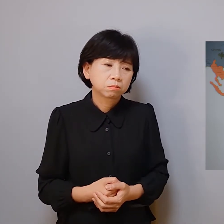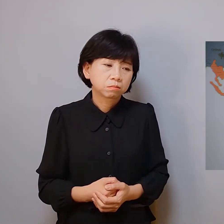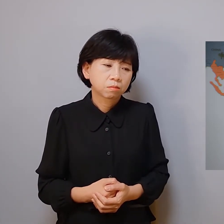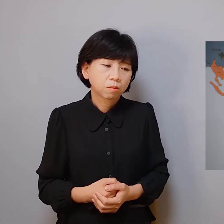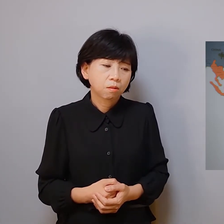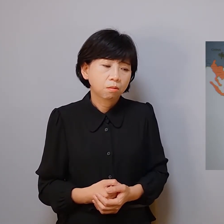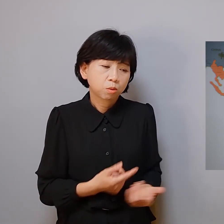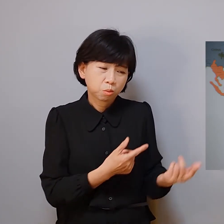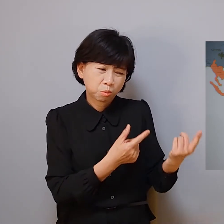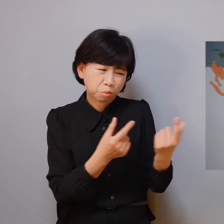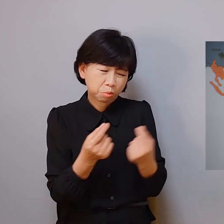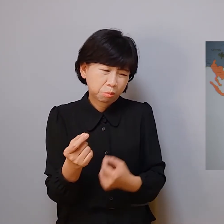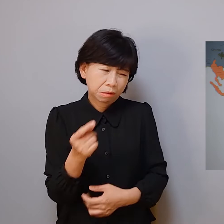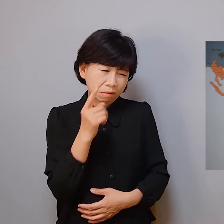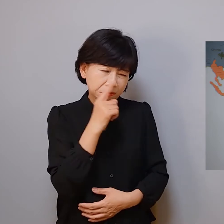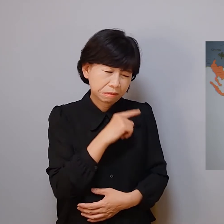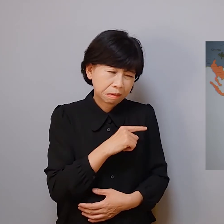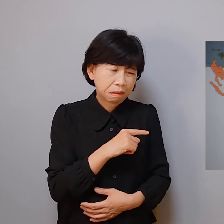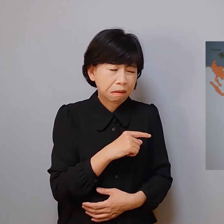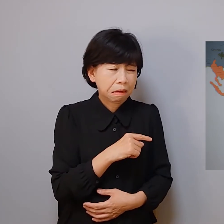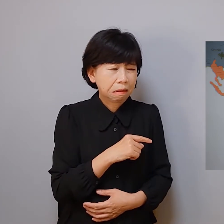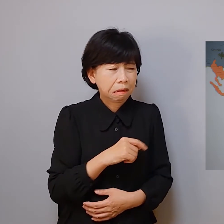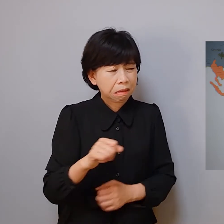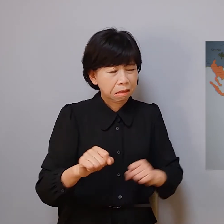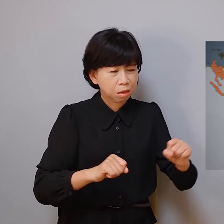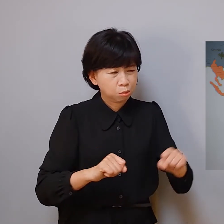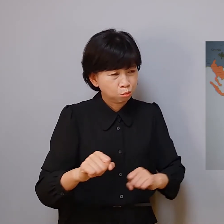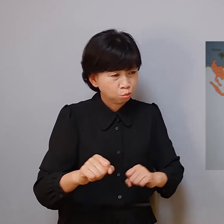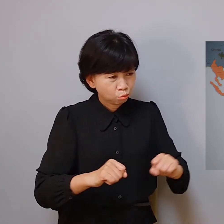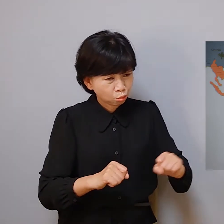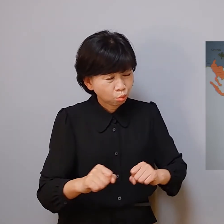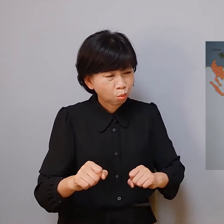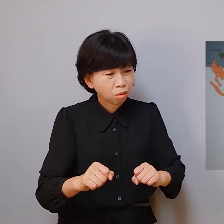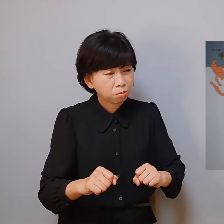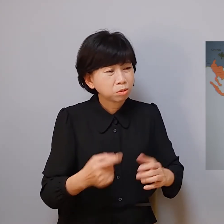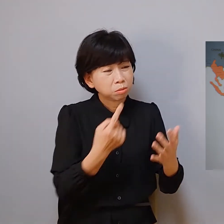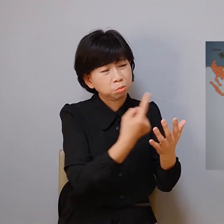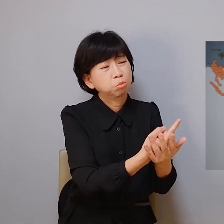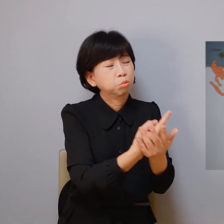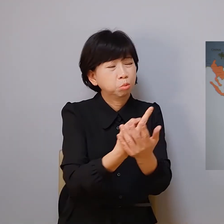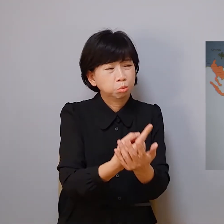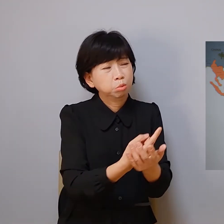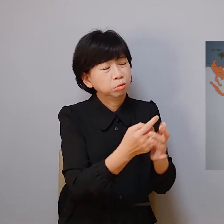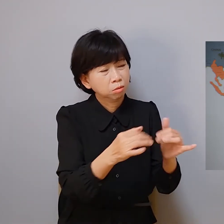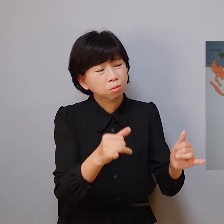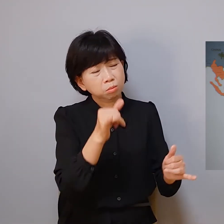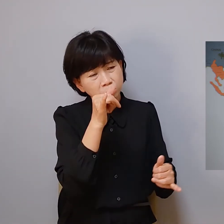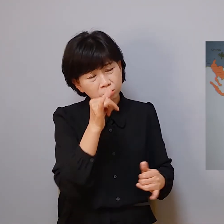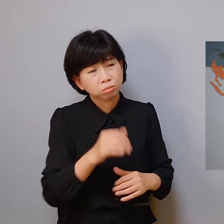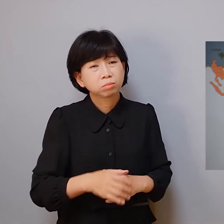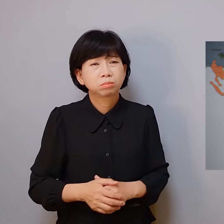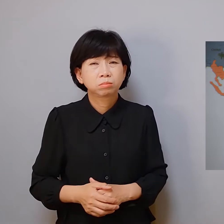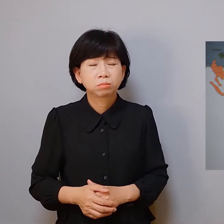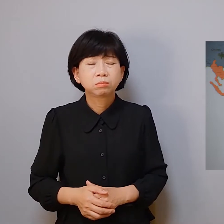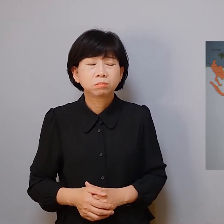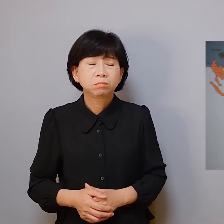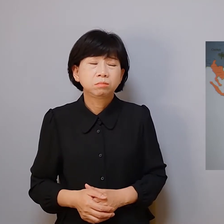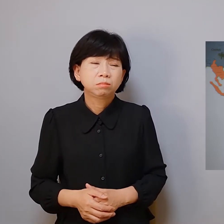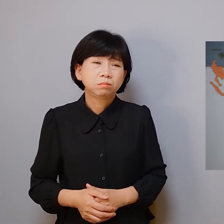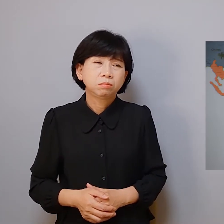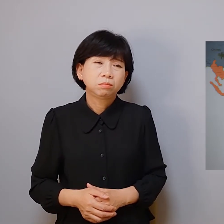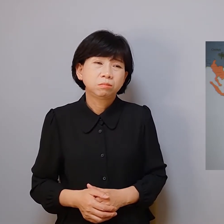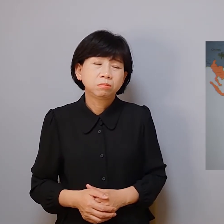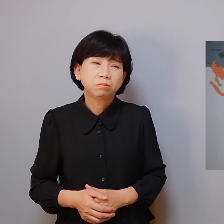악한 일들을 허용하면서 덩실덩실 춤추면서 살아가는 사람들이 너무나